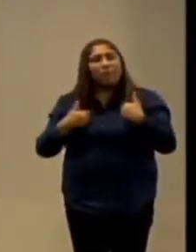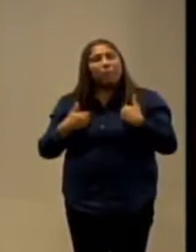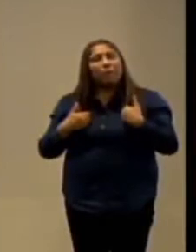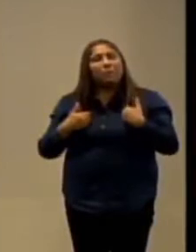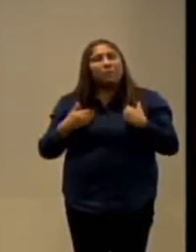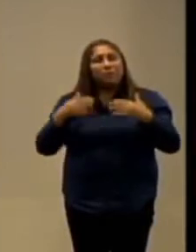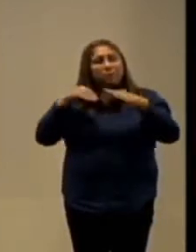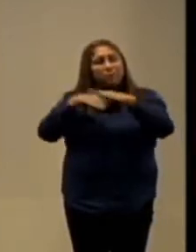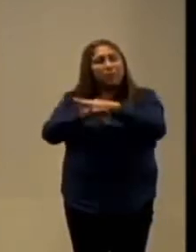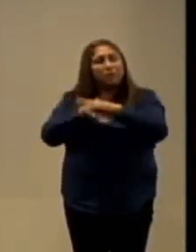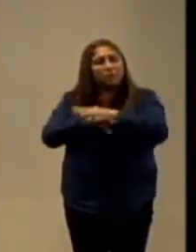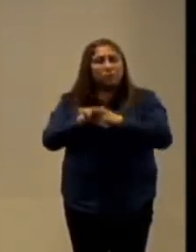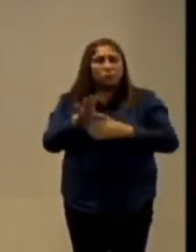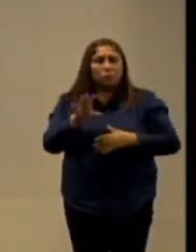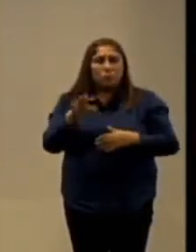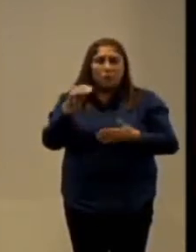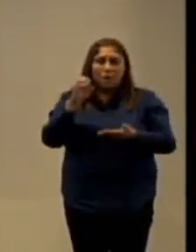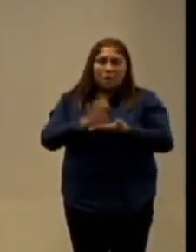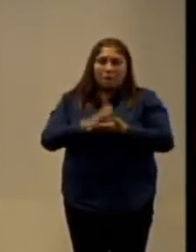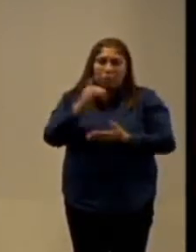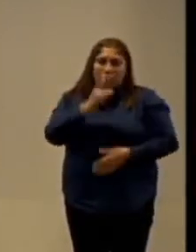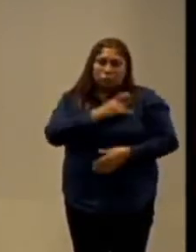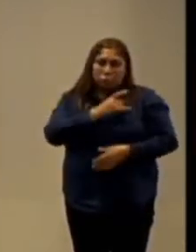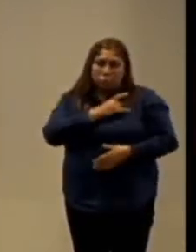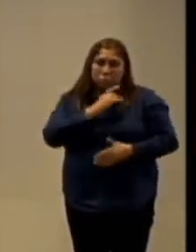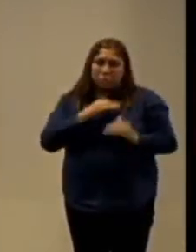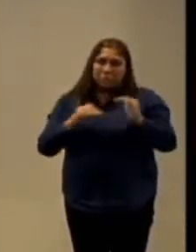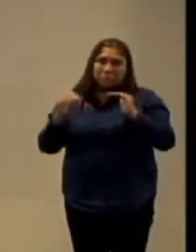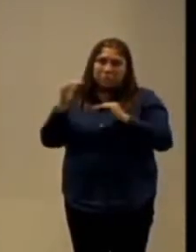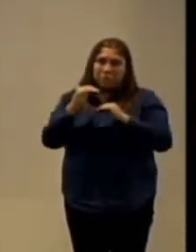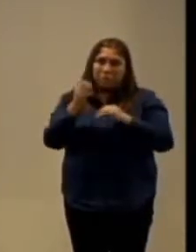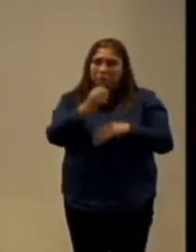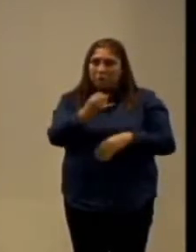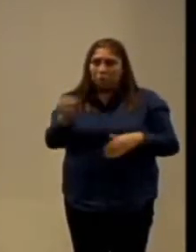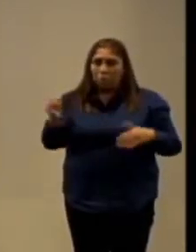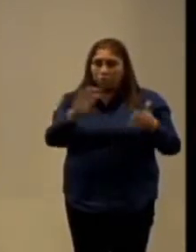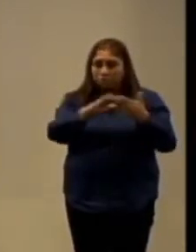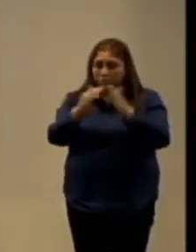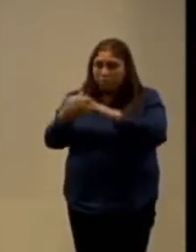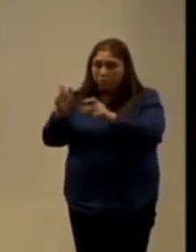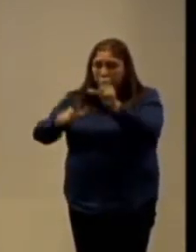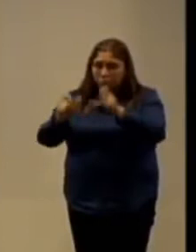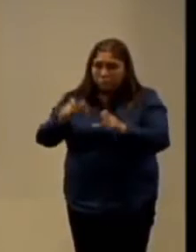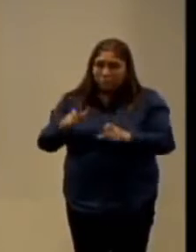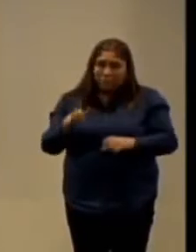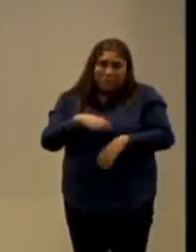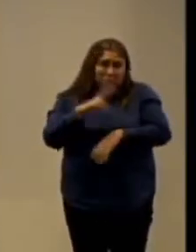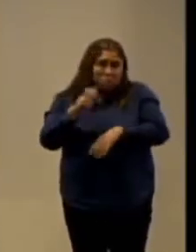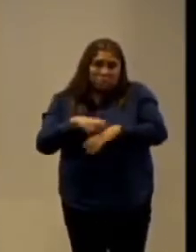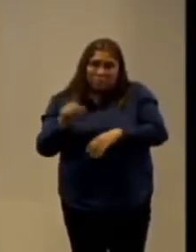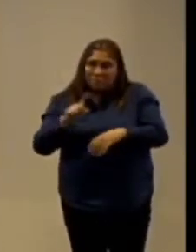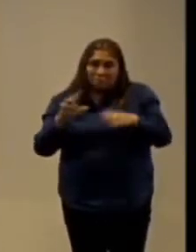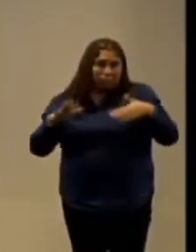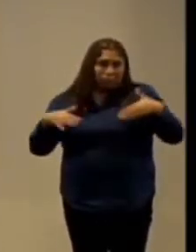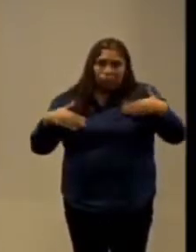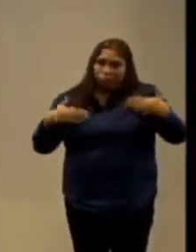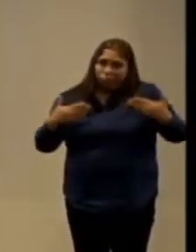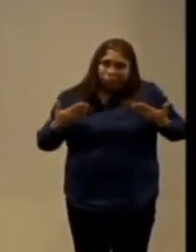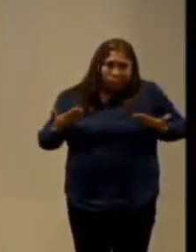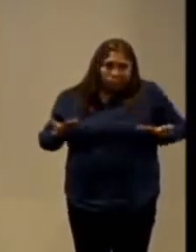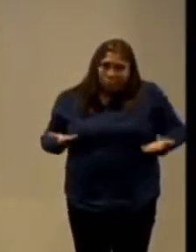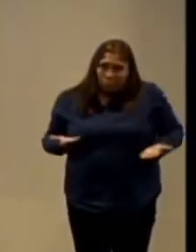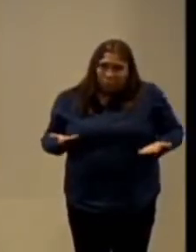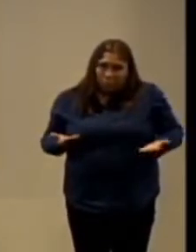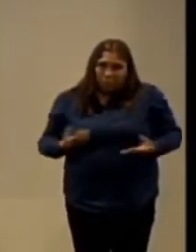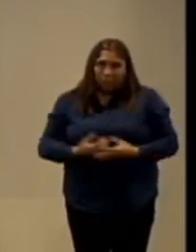puedan tener acceso a educación superior a ciertas poblaciones que de manera regular, por las condiciones en las que estamos, no